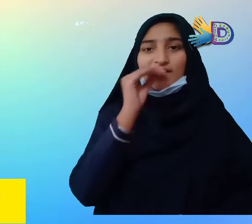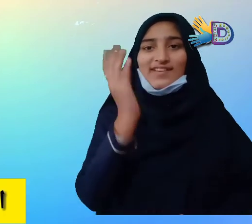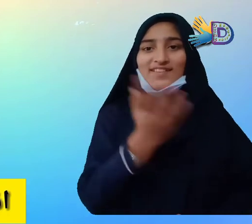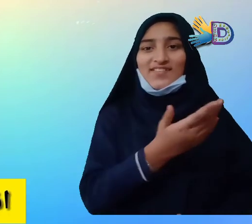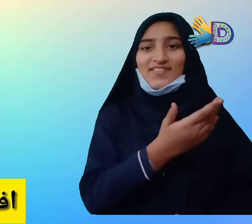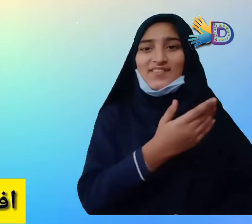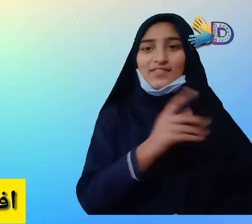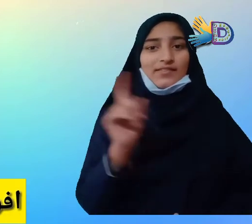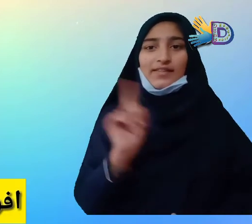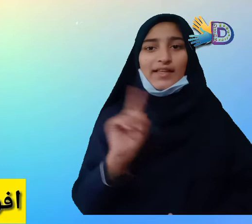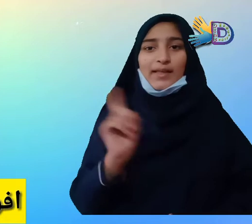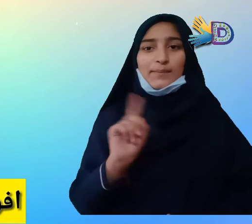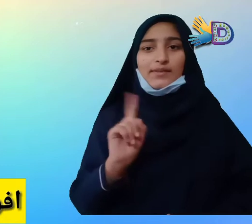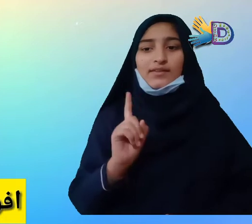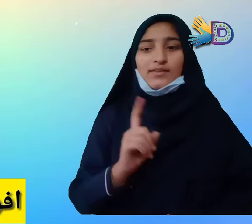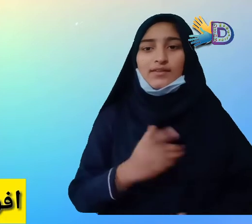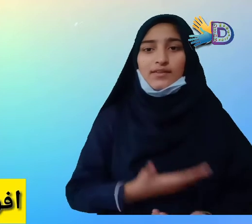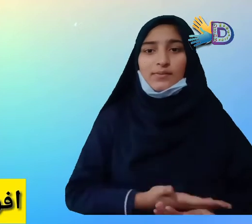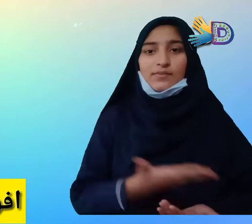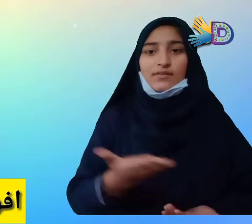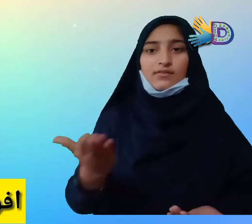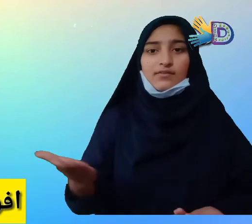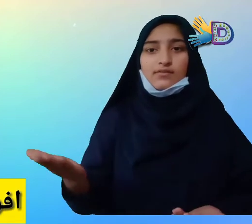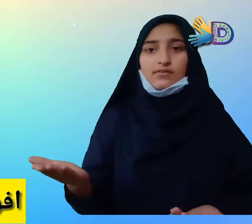अफवाह मत फैलाओ।